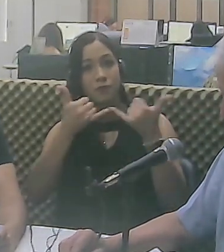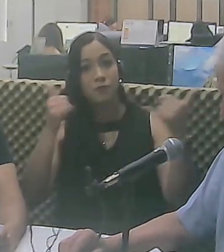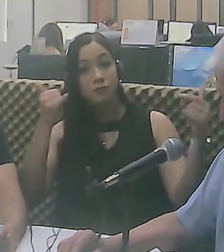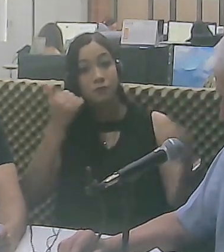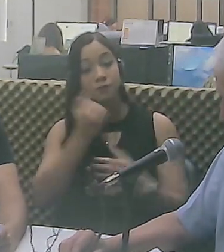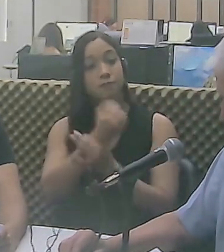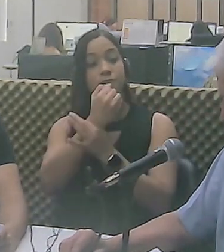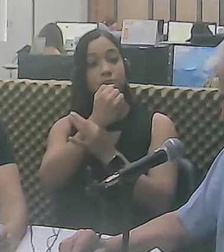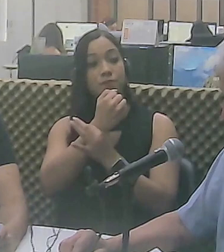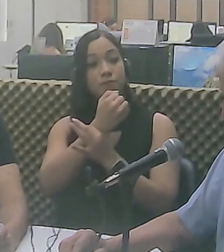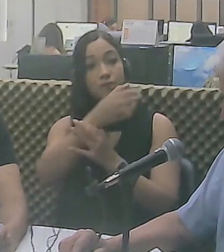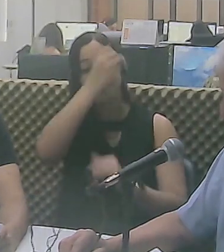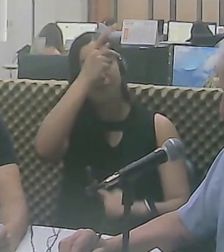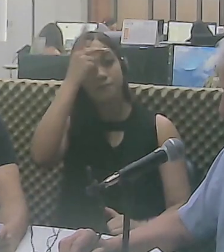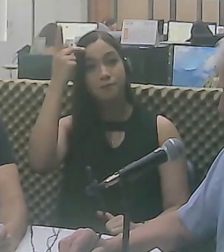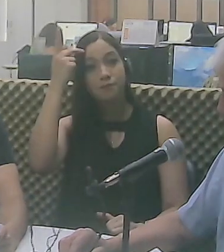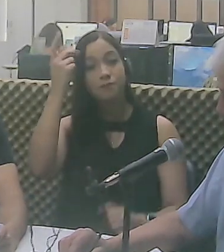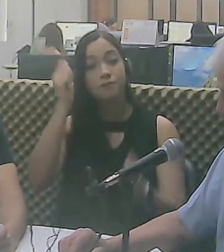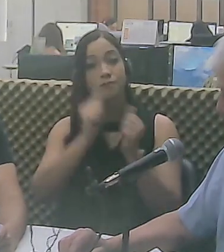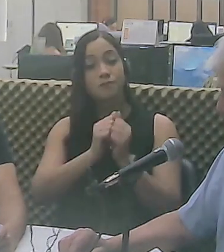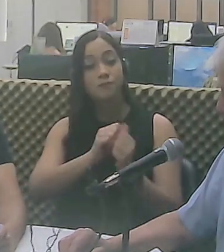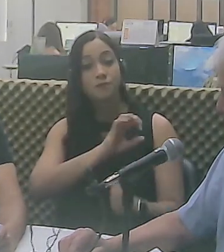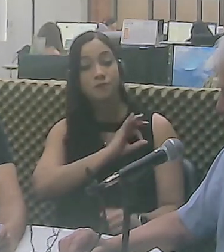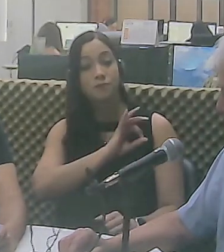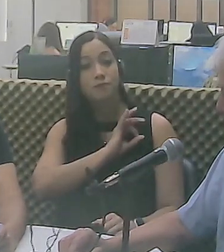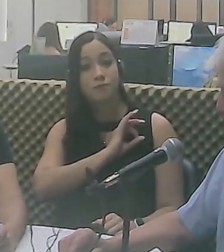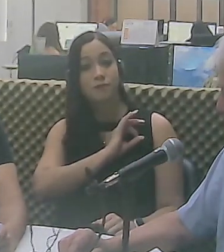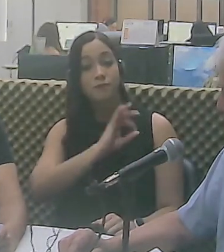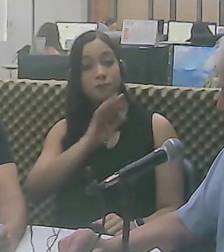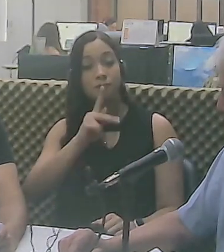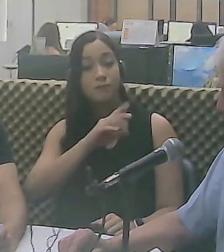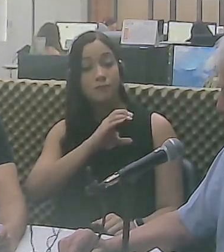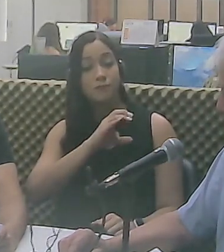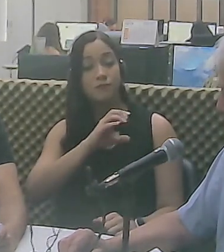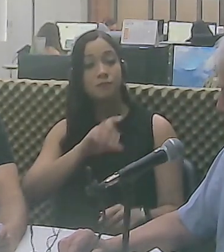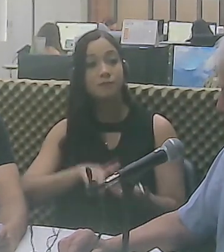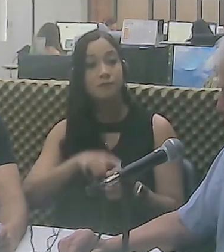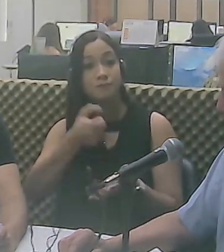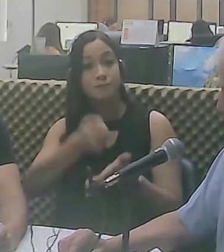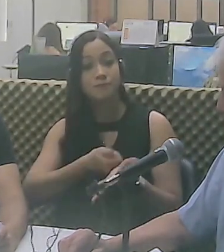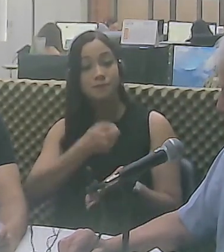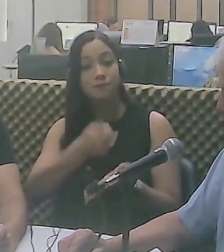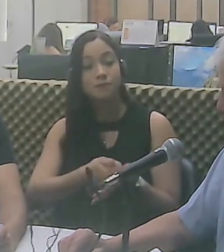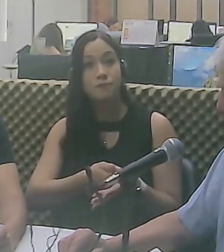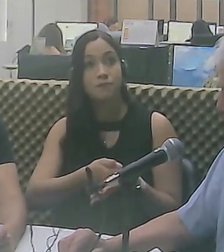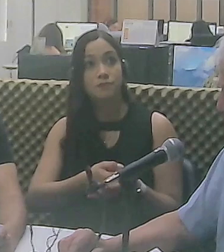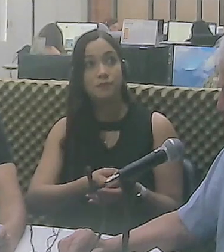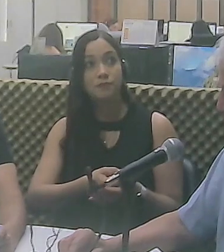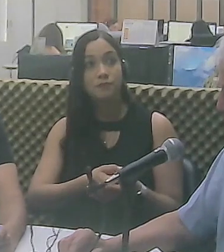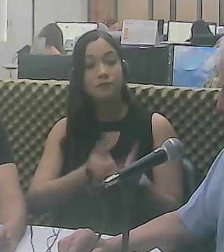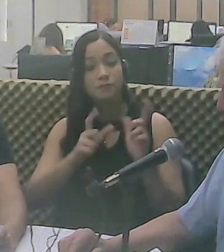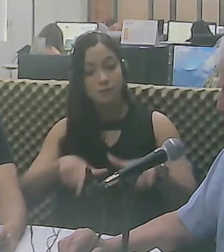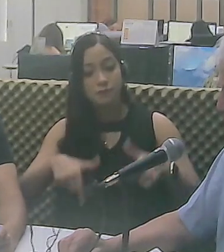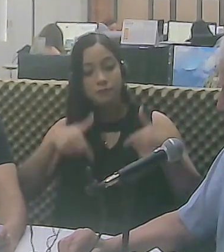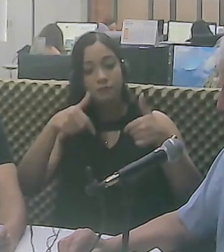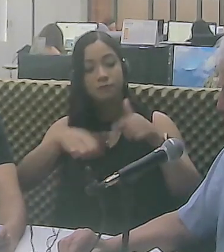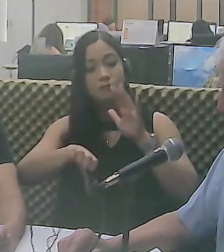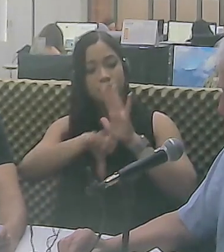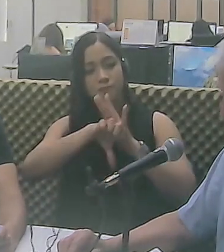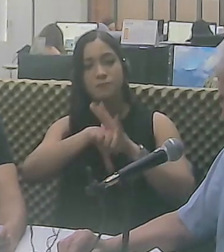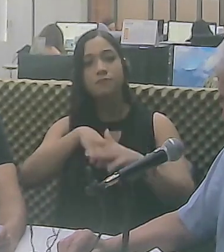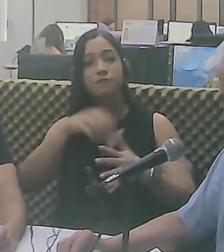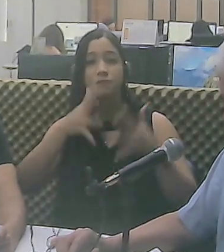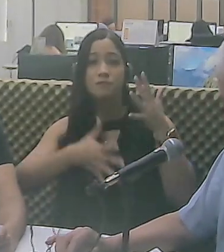seguro que é o iniciativo da Prefeitura em parceria com a polícia militar e polícia civil para combater essas ações esses crimes